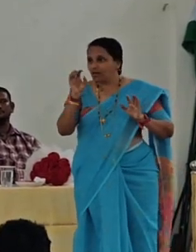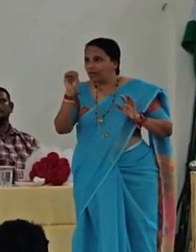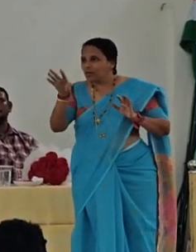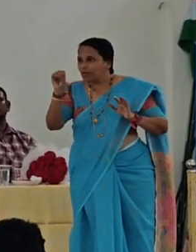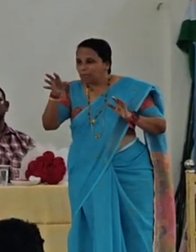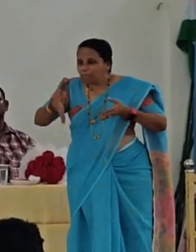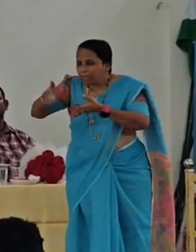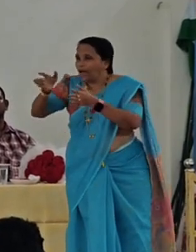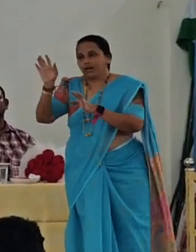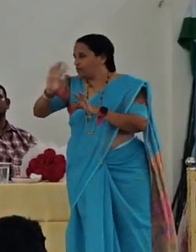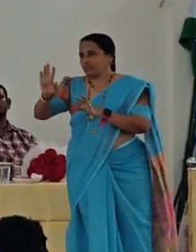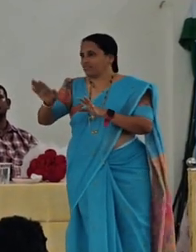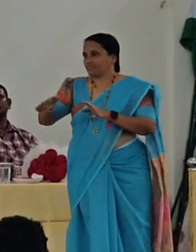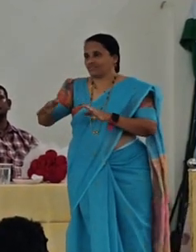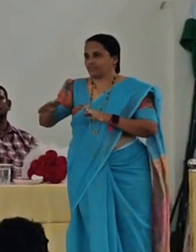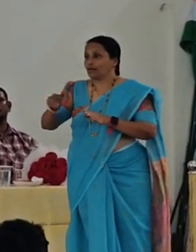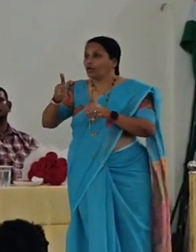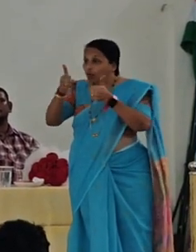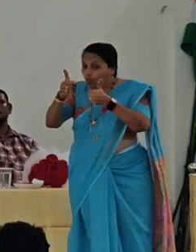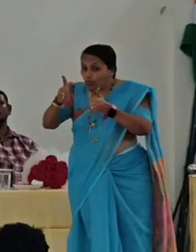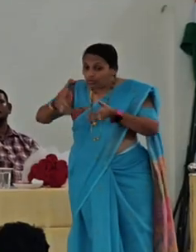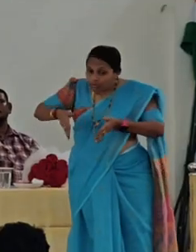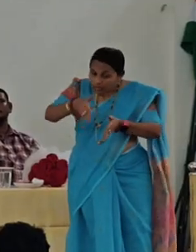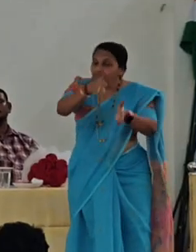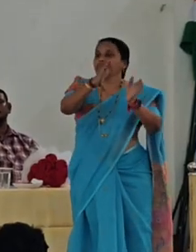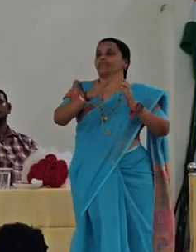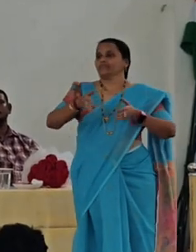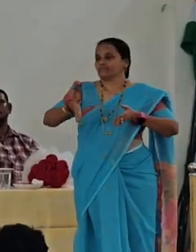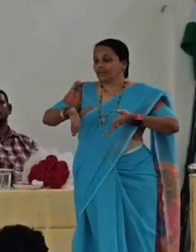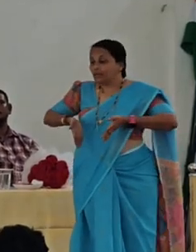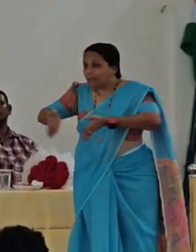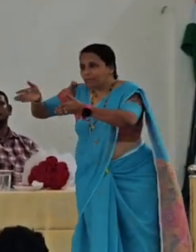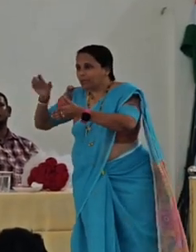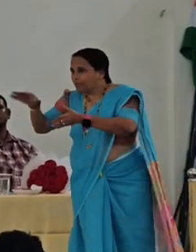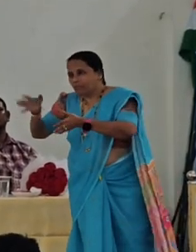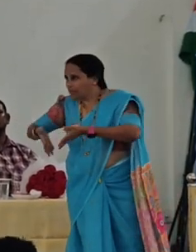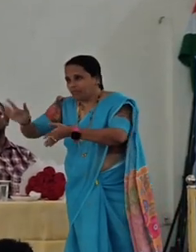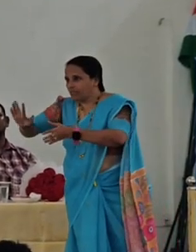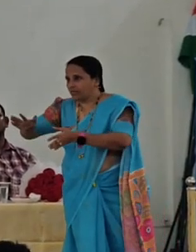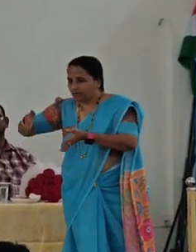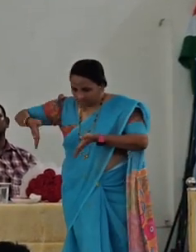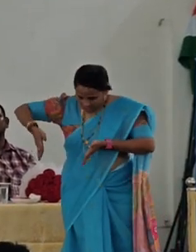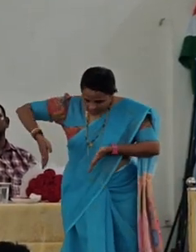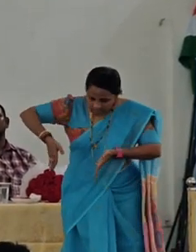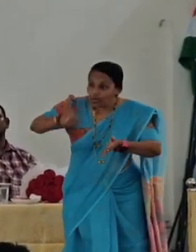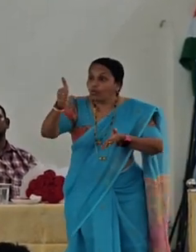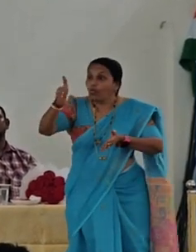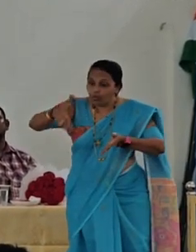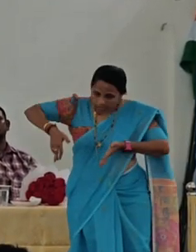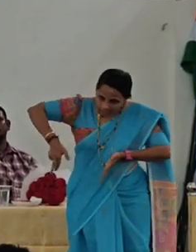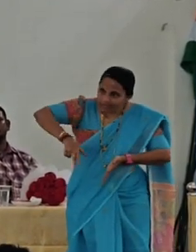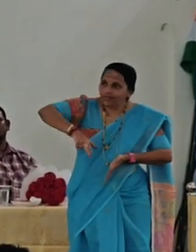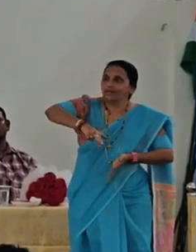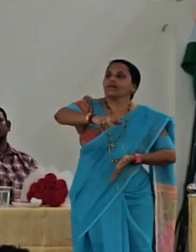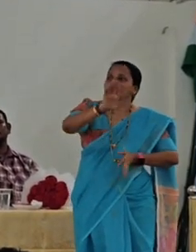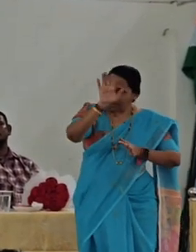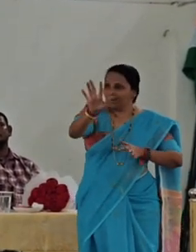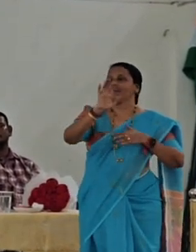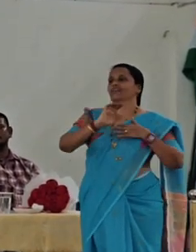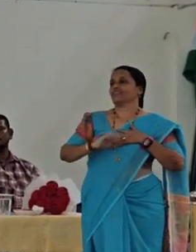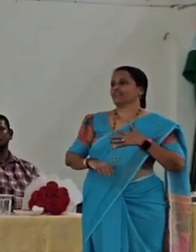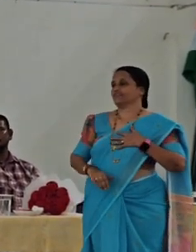కుటుంబంలోనే ప్రారంభమవుతుంది. ఎవరు భవిష్యత్తు అయినా సరే ఫస్ట్ చిన్నప్పుడు కుటుంబంలోనే ఆధారపడి